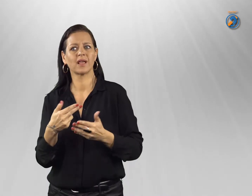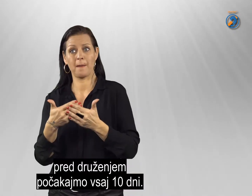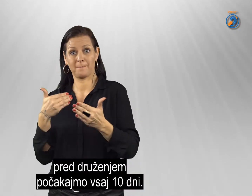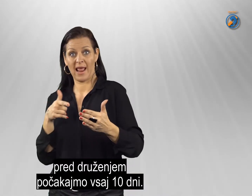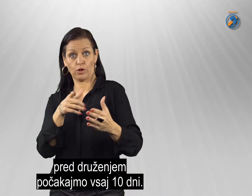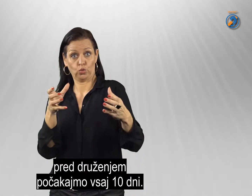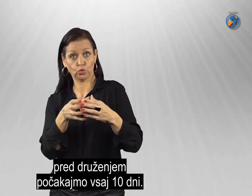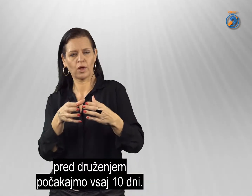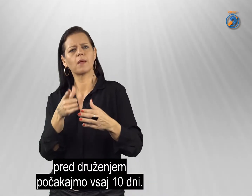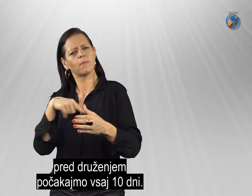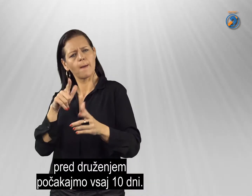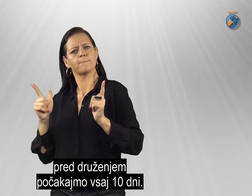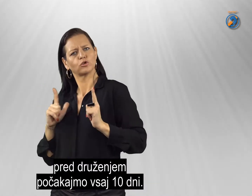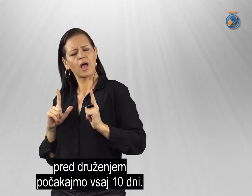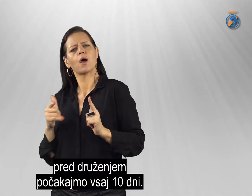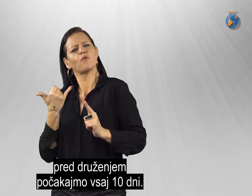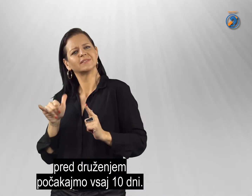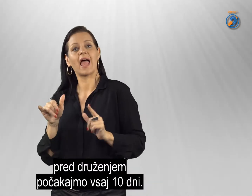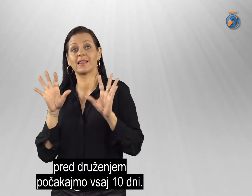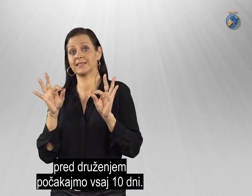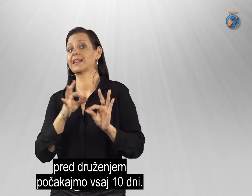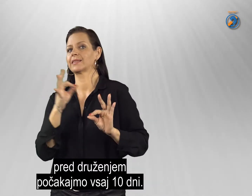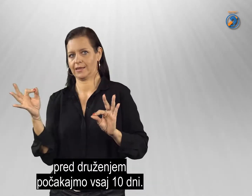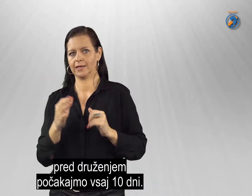druženjem počakajmo vsaj 10 dni.